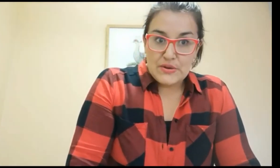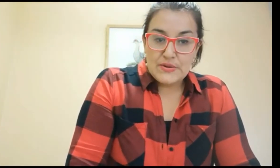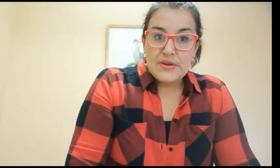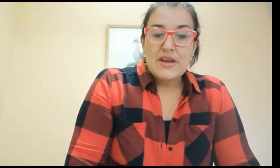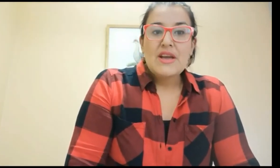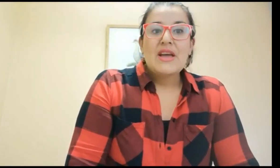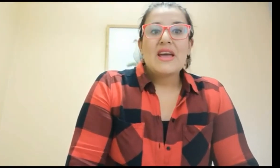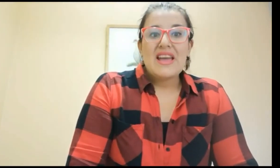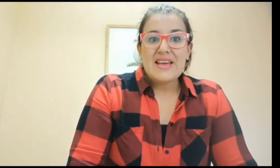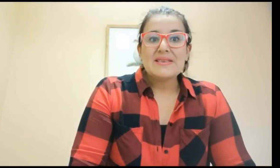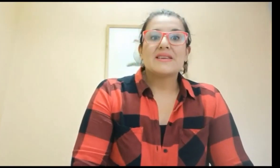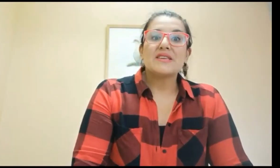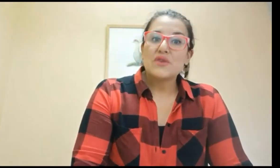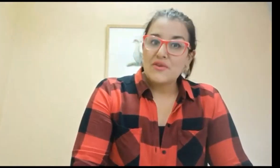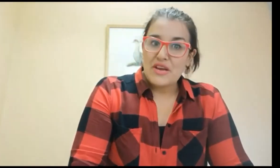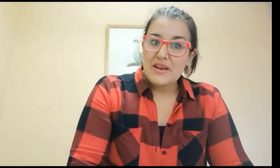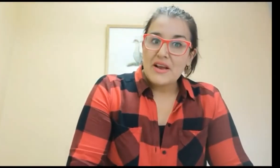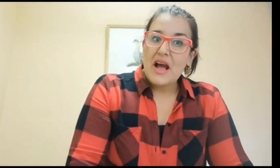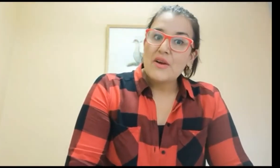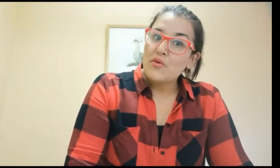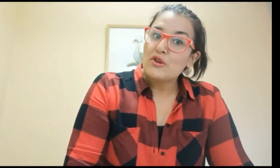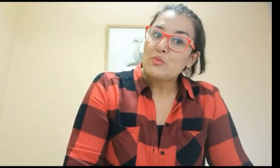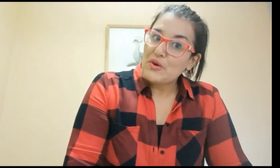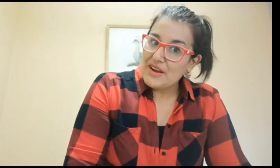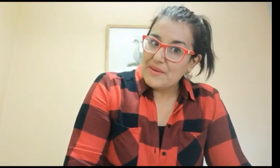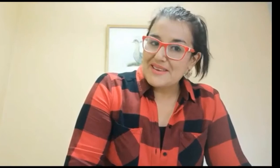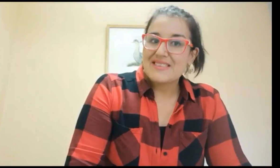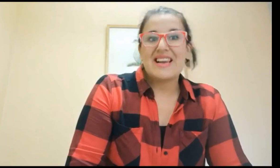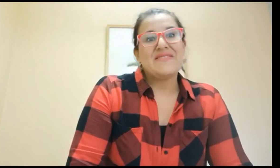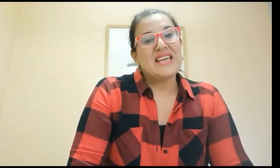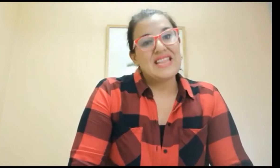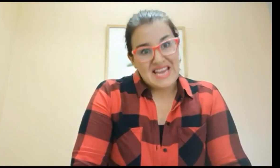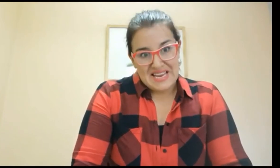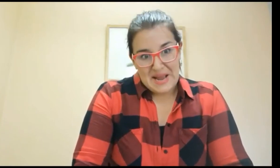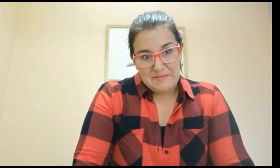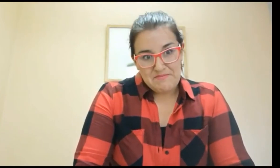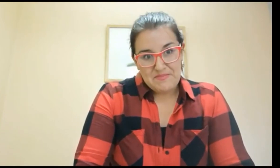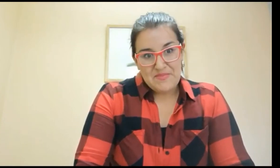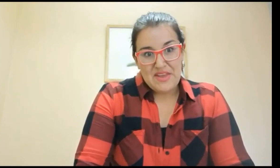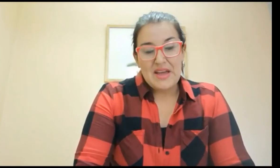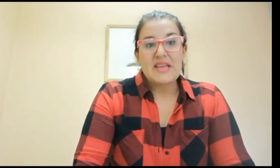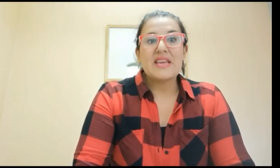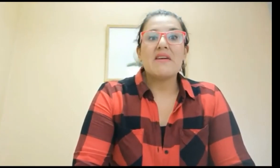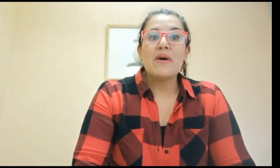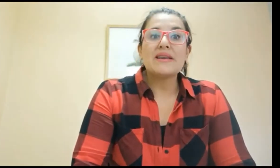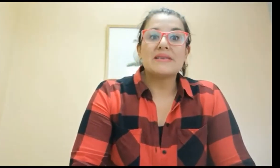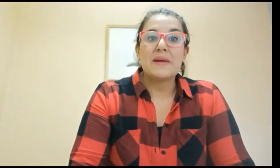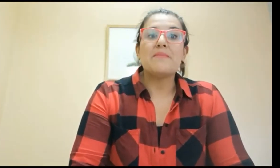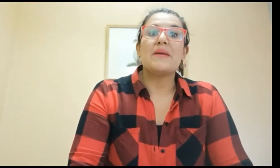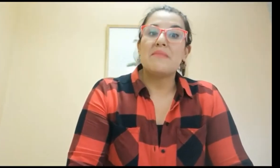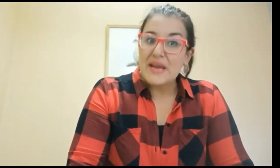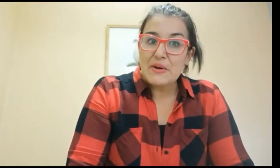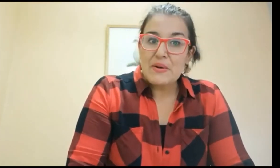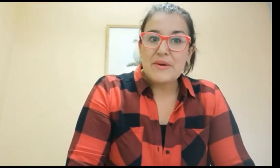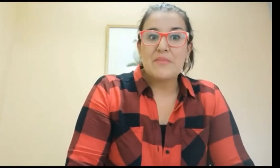continuación es resolver algunos problemas de la vida diaria, ¿ya? ¿Y qué vamos a hacer primero para